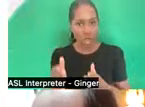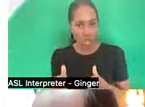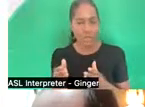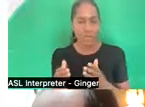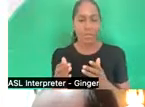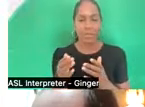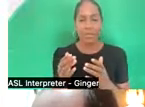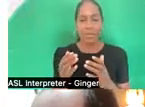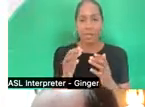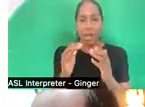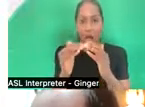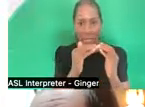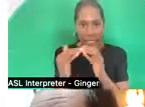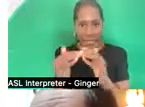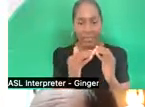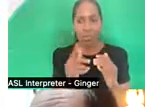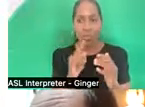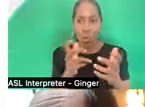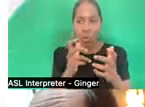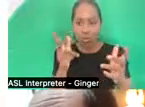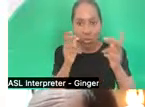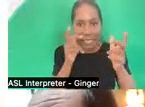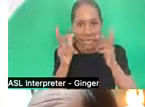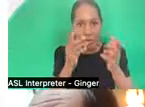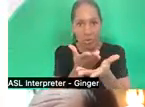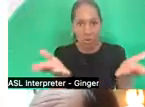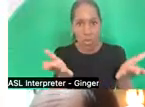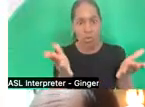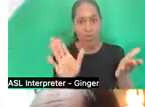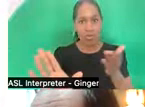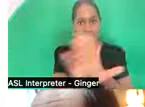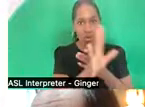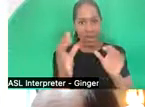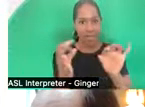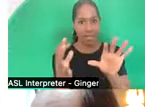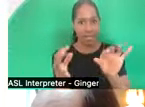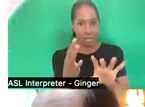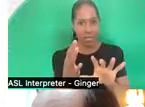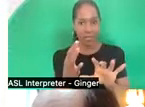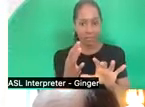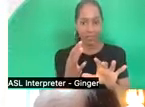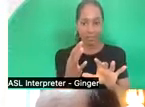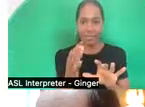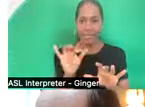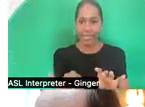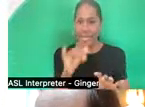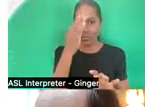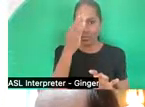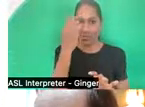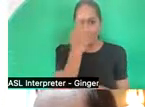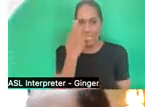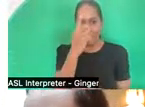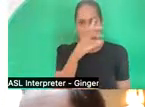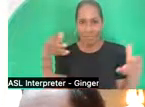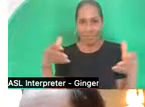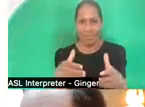líderes y colegas que quieren escuchar sus opiniones por eso estamos